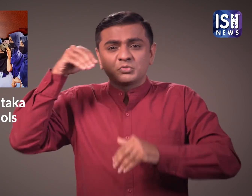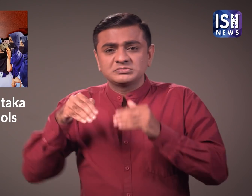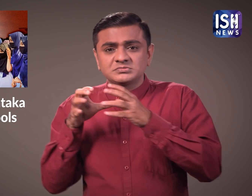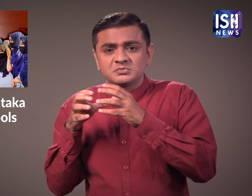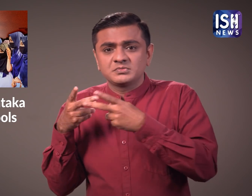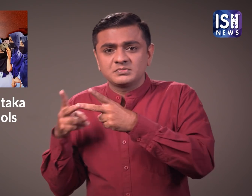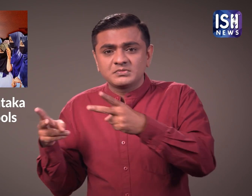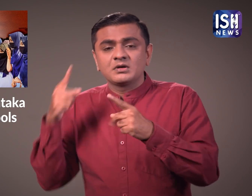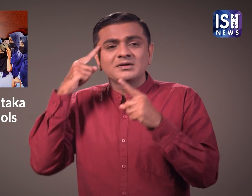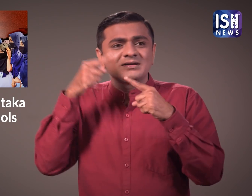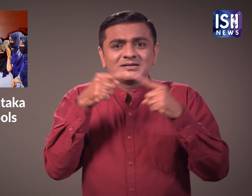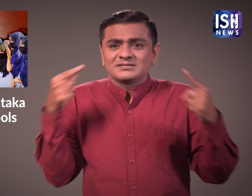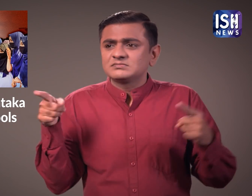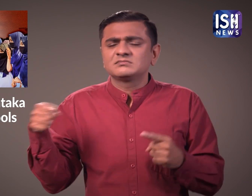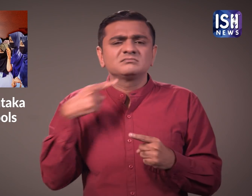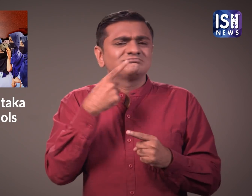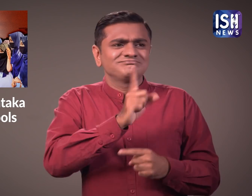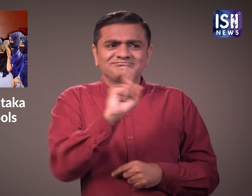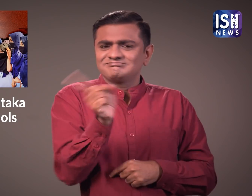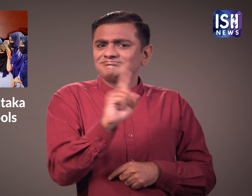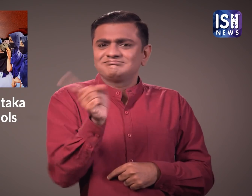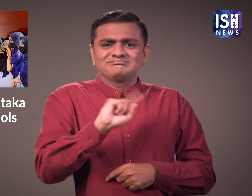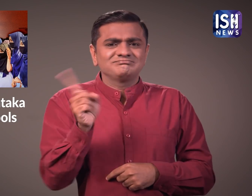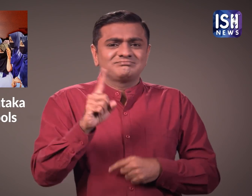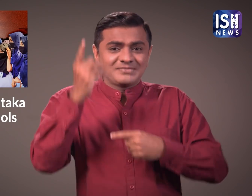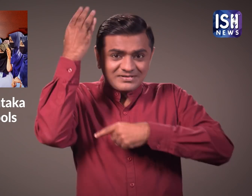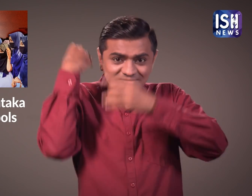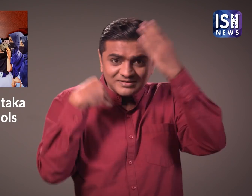पांटिया इस पर अहसमती जता रही है।